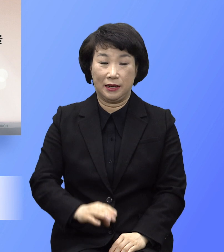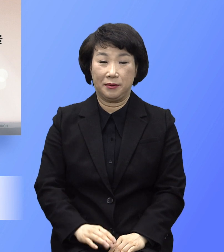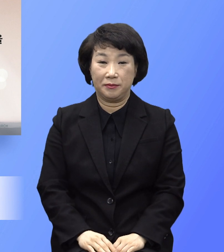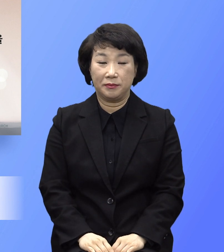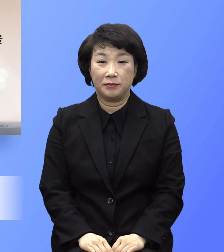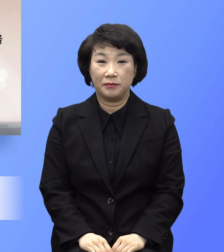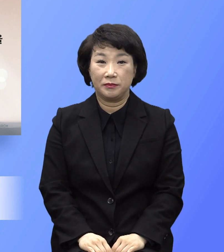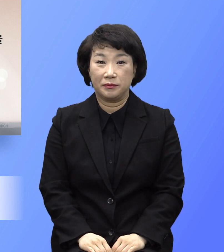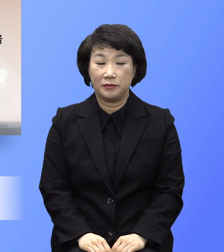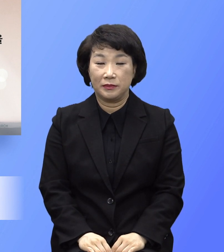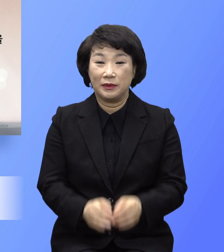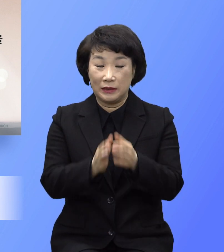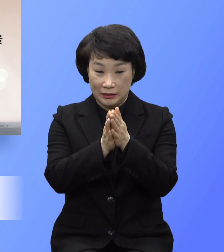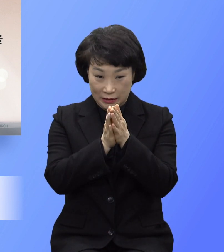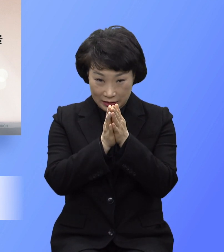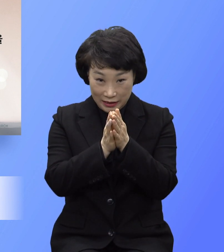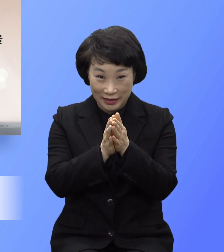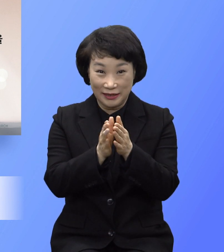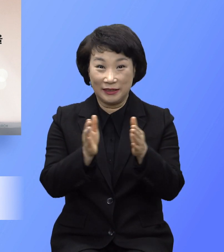합독하시겠습니다.